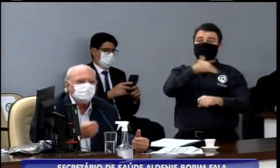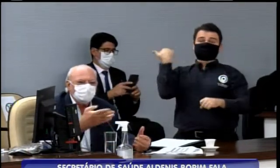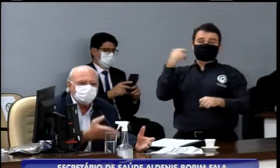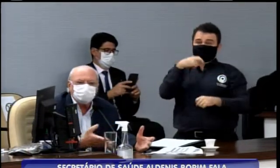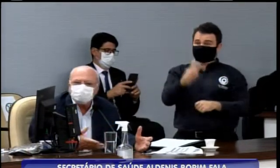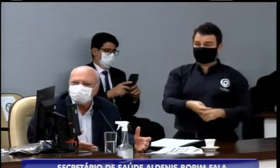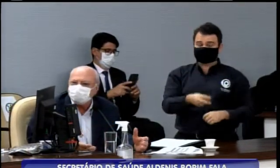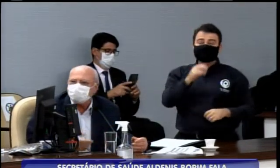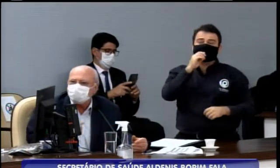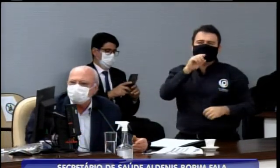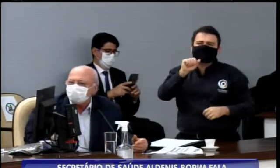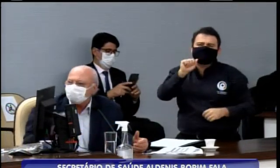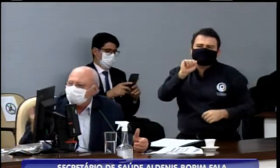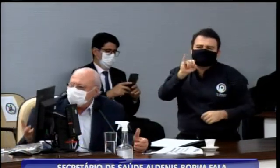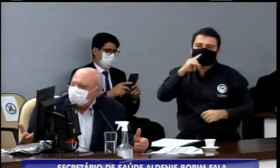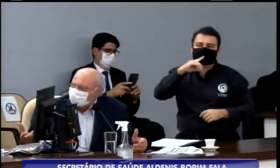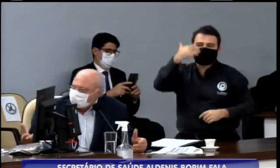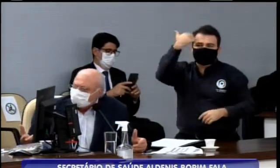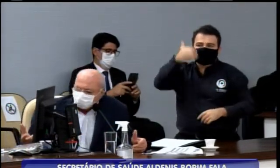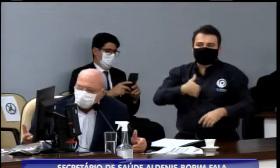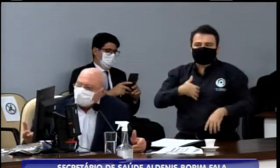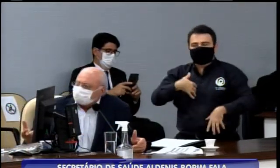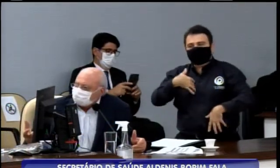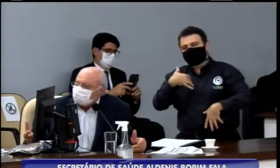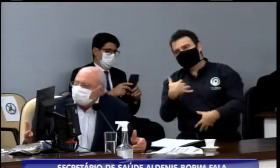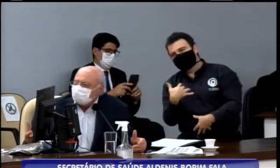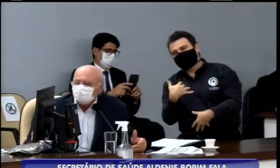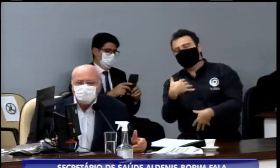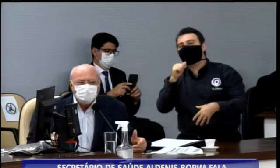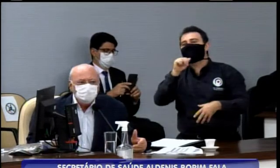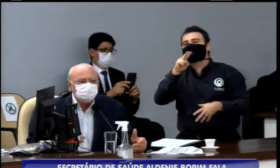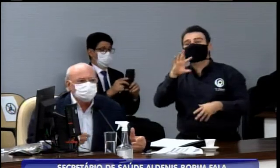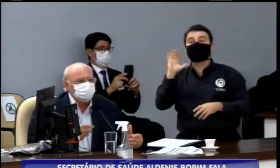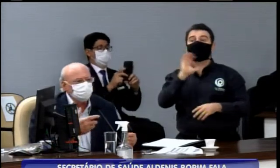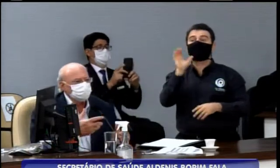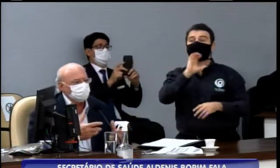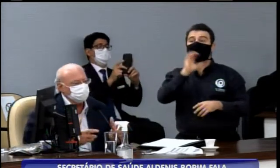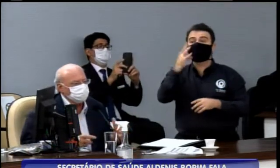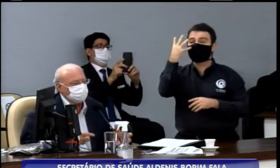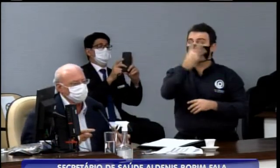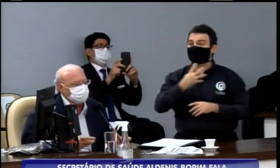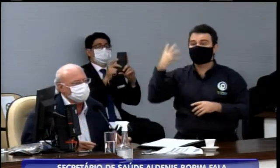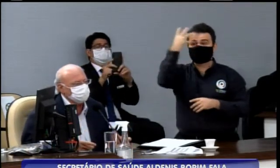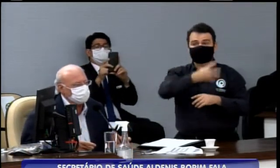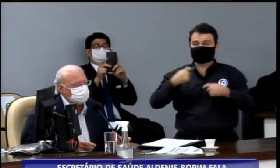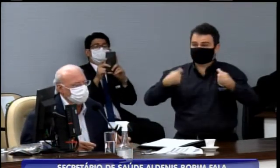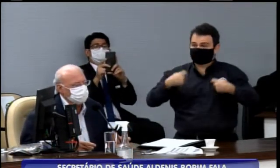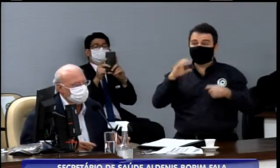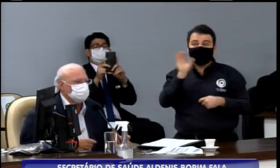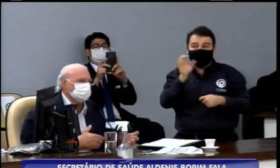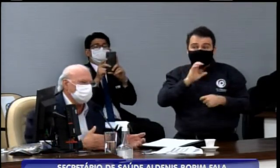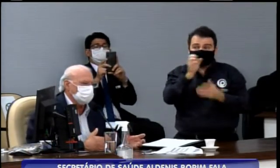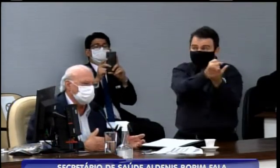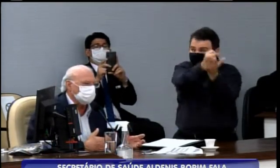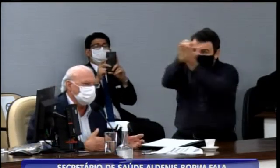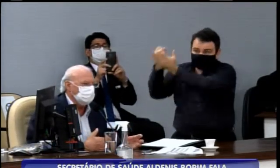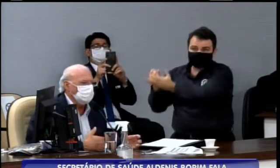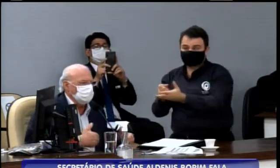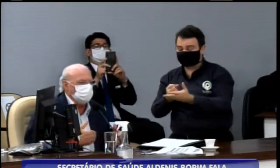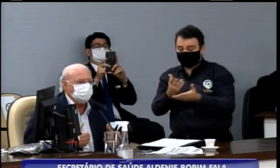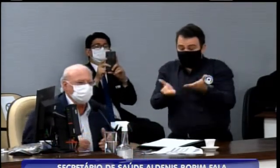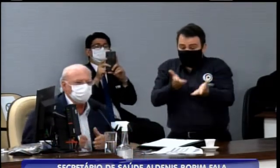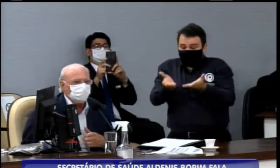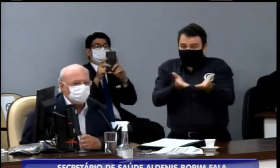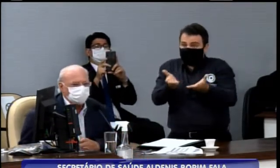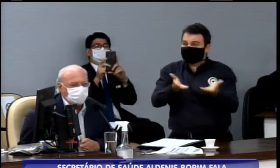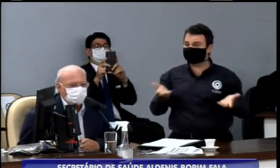horas para fazer, por exemplo, a trombectomia. Se você fizer todo esse trâmite, não dá tempo.